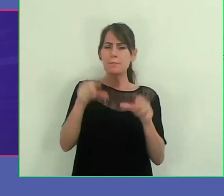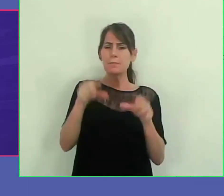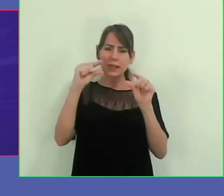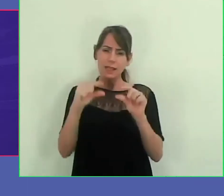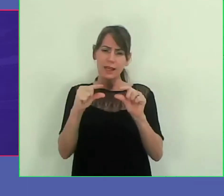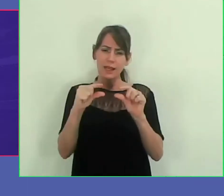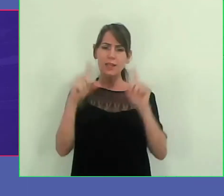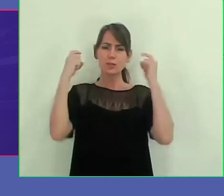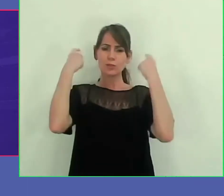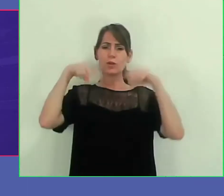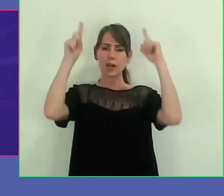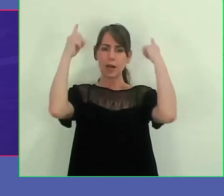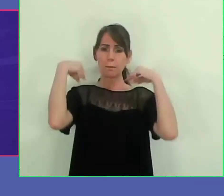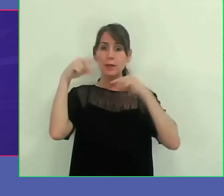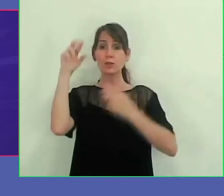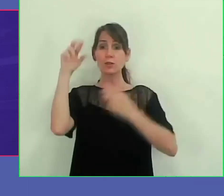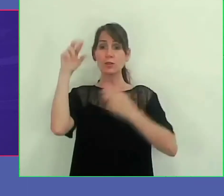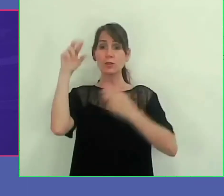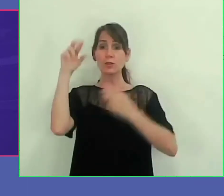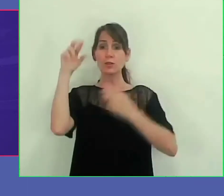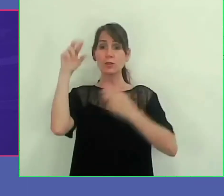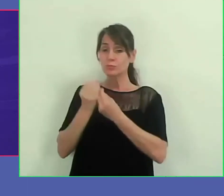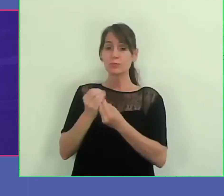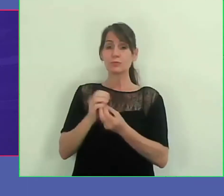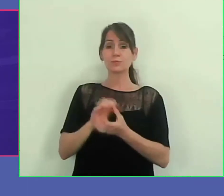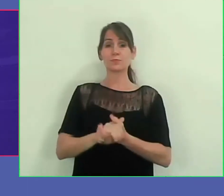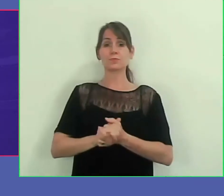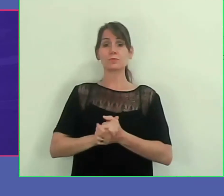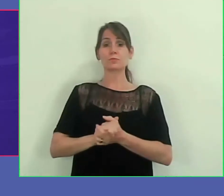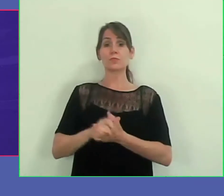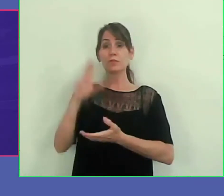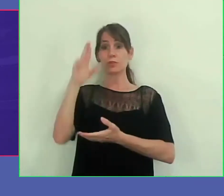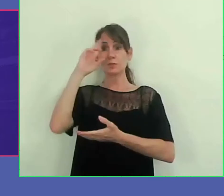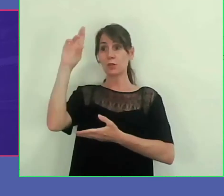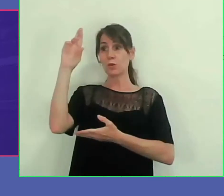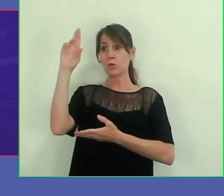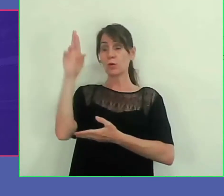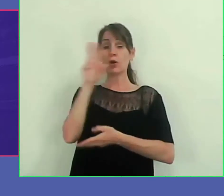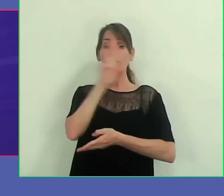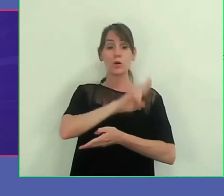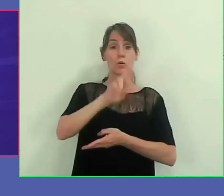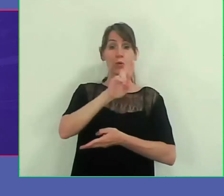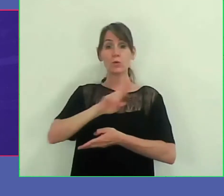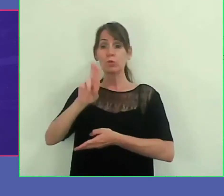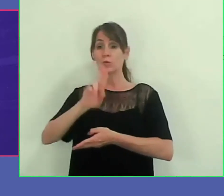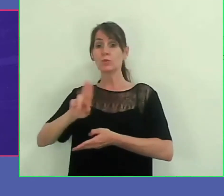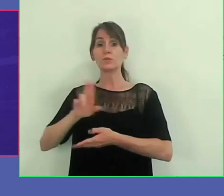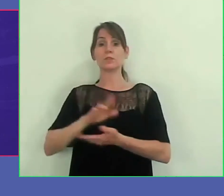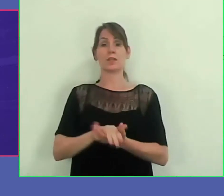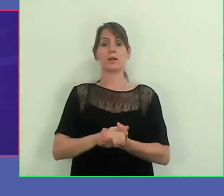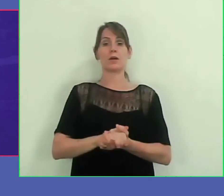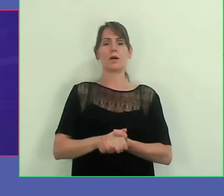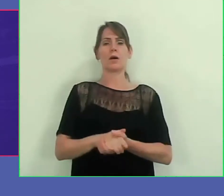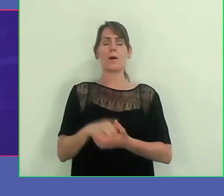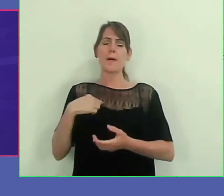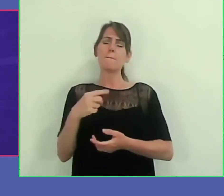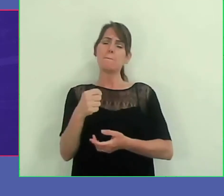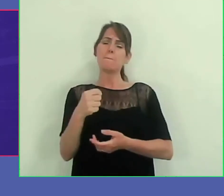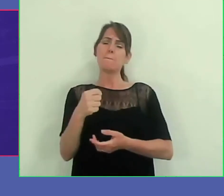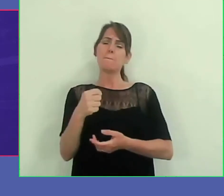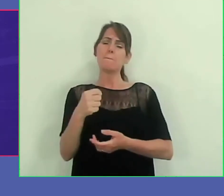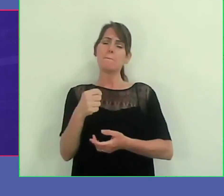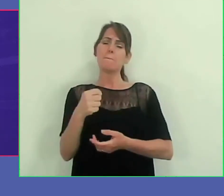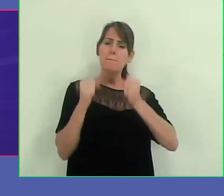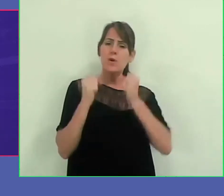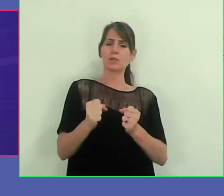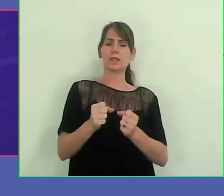dar-nos o seu reino. Ele passou a nos usar, embora sejamos pouco em número, pouco em poder, pouco em capacidade, e